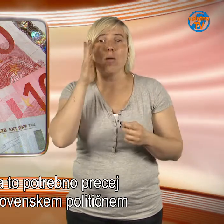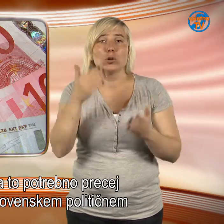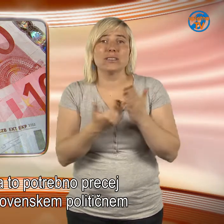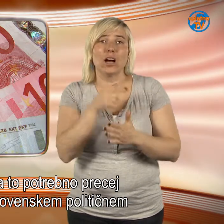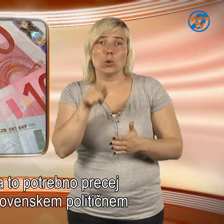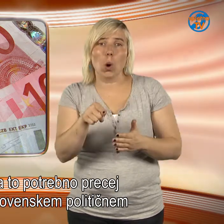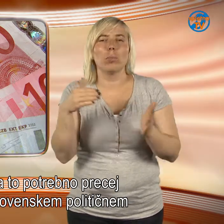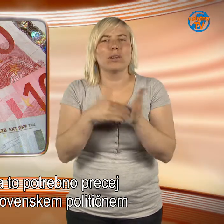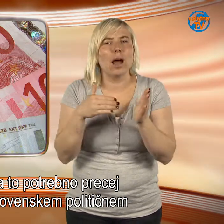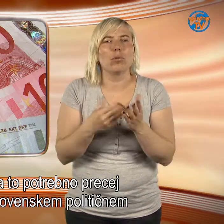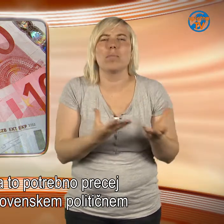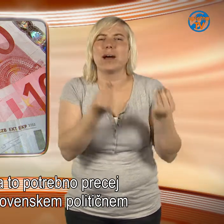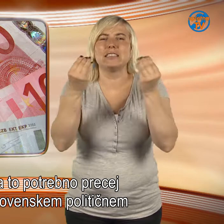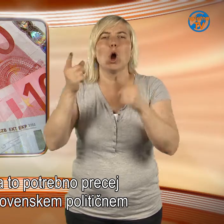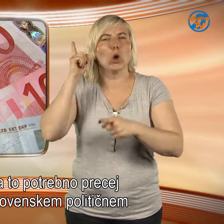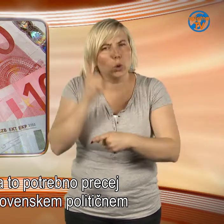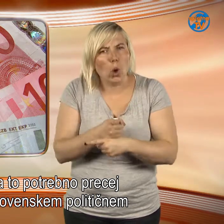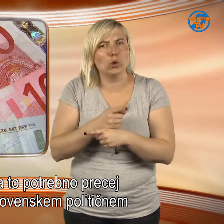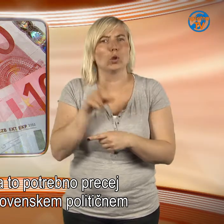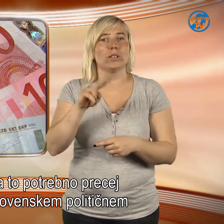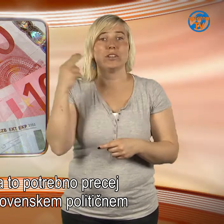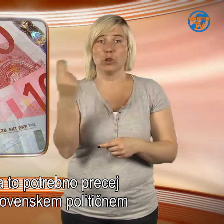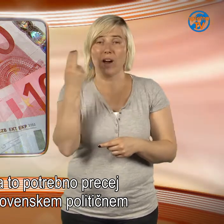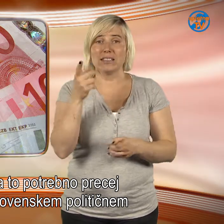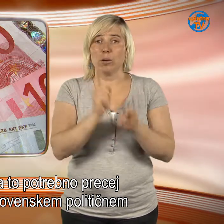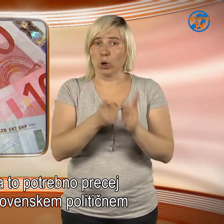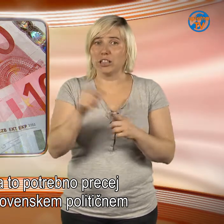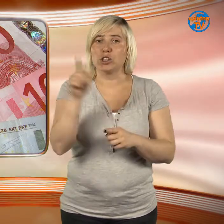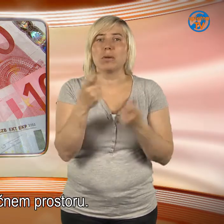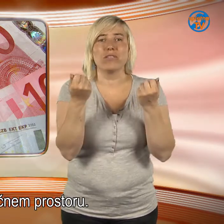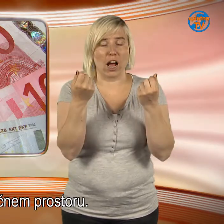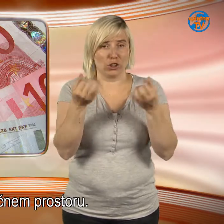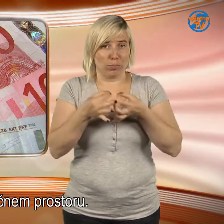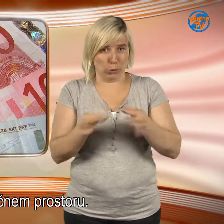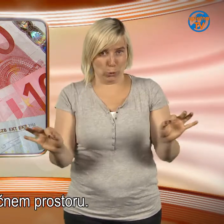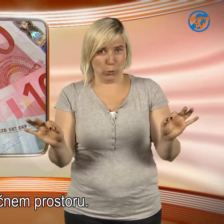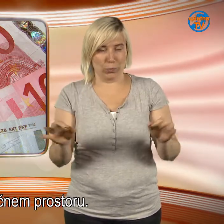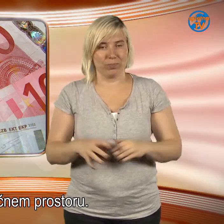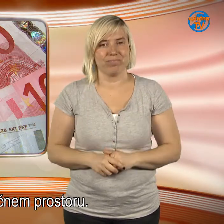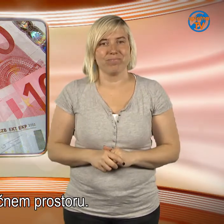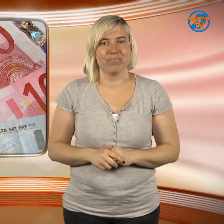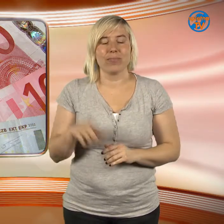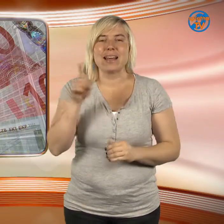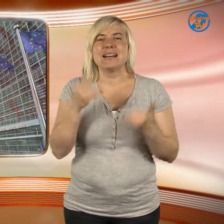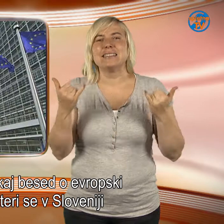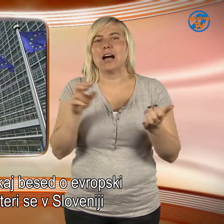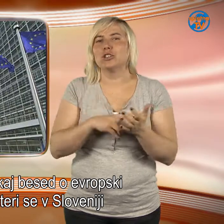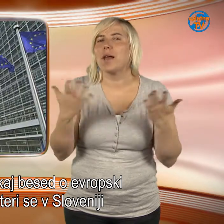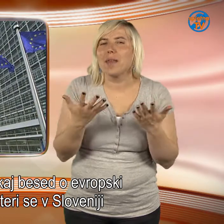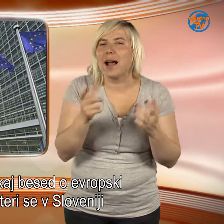Vendar bo zato potrebno precej odločnosti v slovenskem političnem in finančnem prostoru. In zdaj še nekaj besed